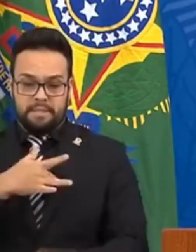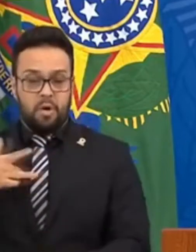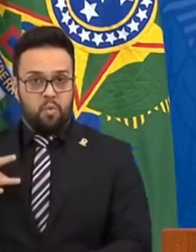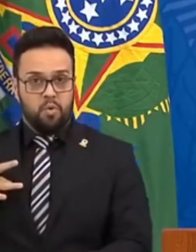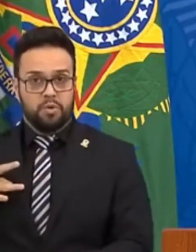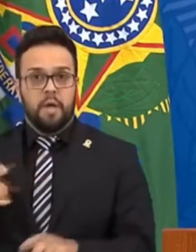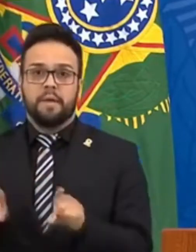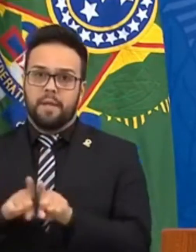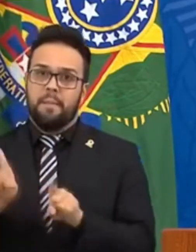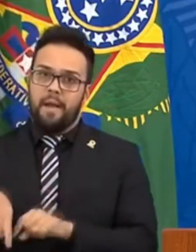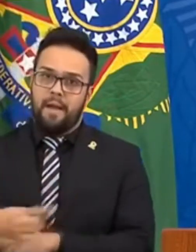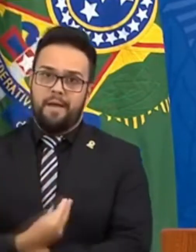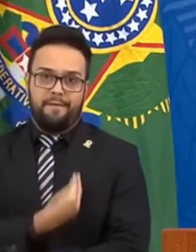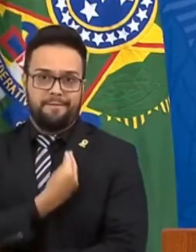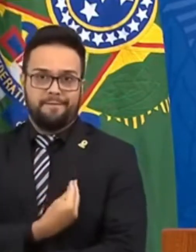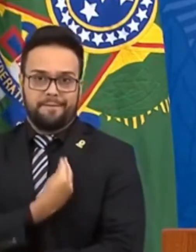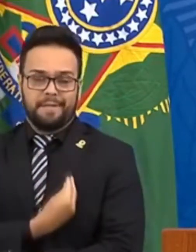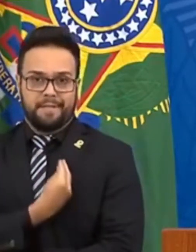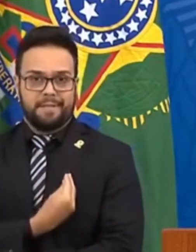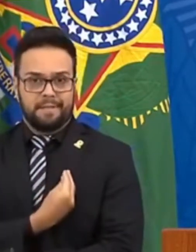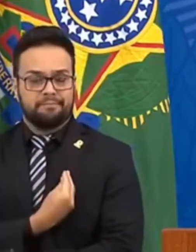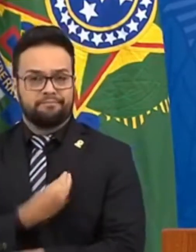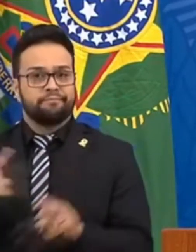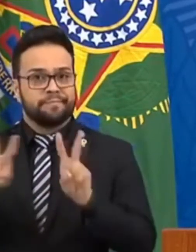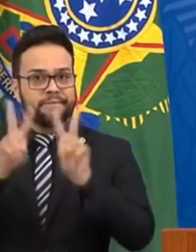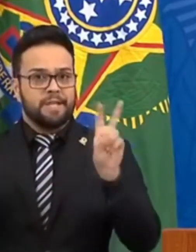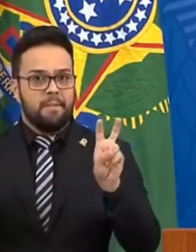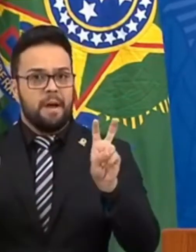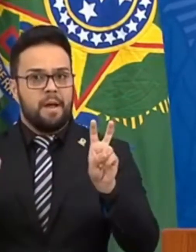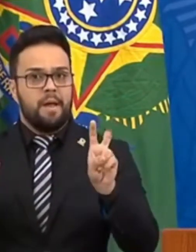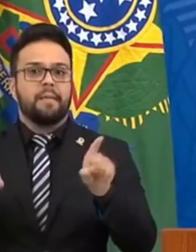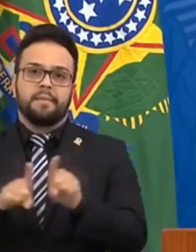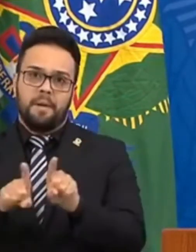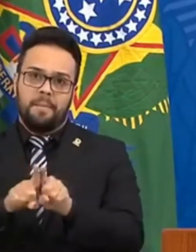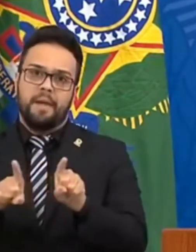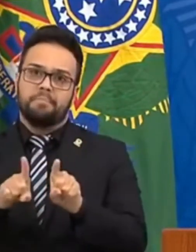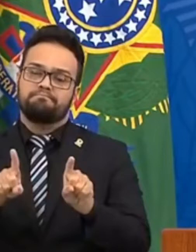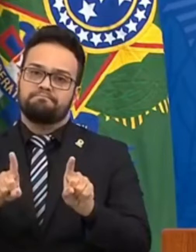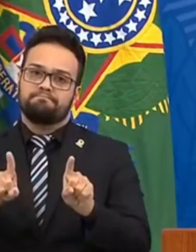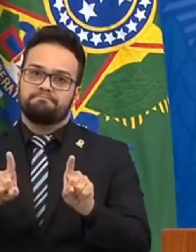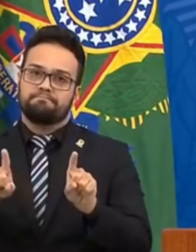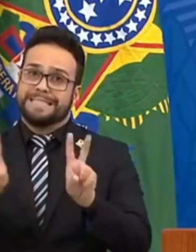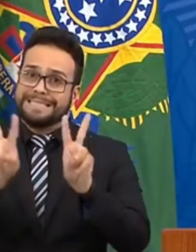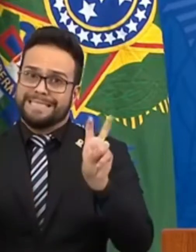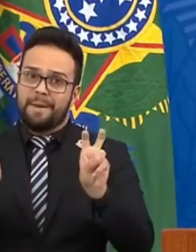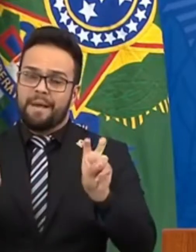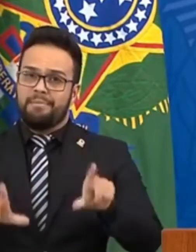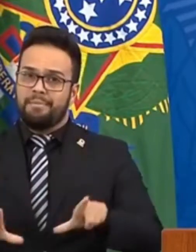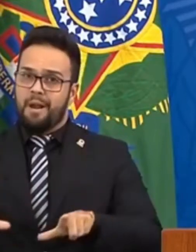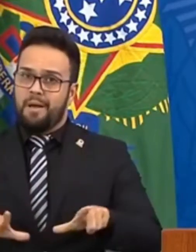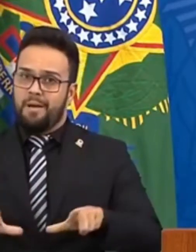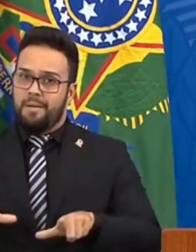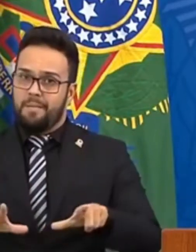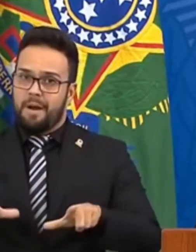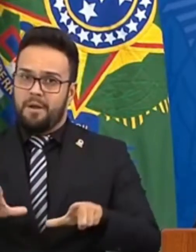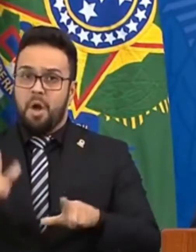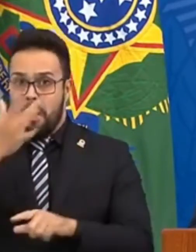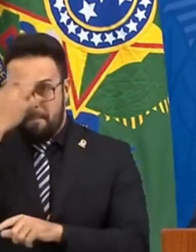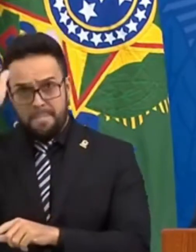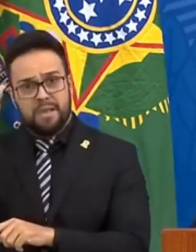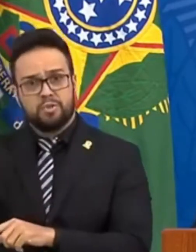saúde fala assim vida que não pode deixar de falar emprego o que a pessoa